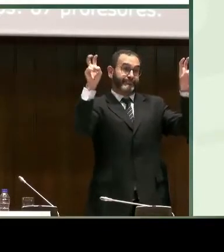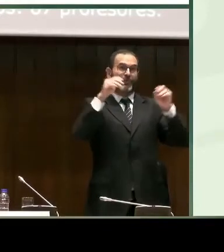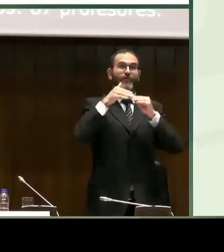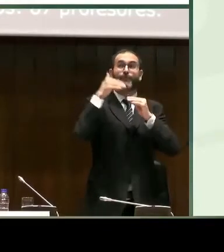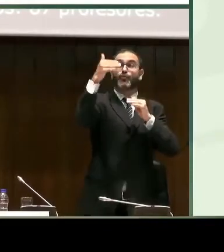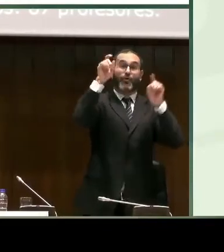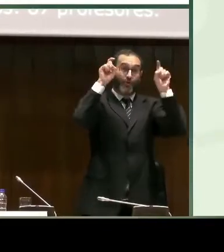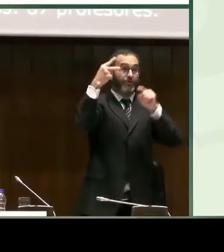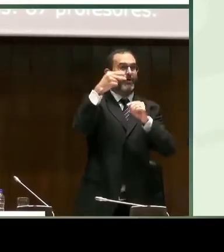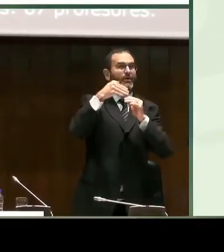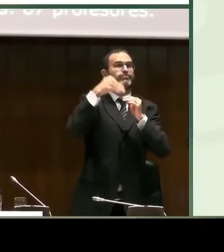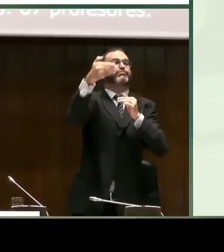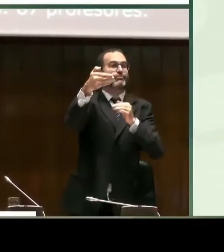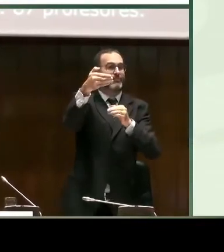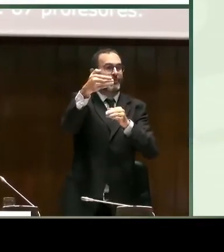Bueno, estos datos,